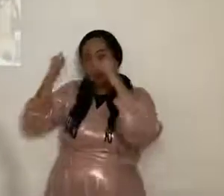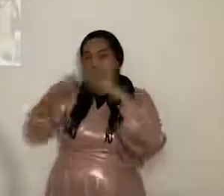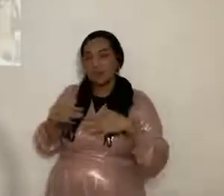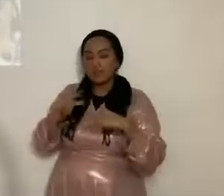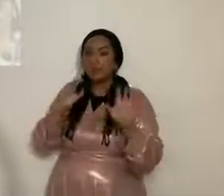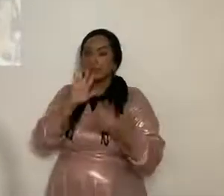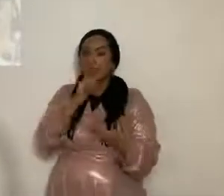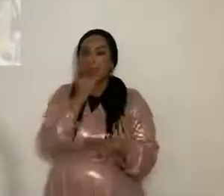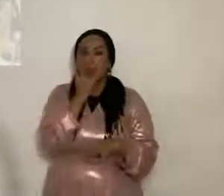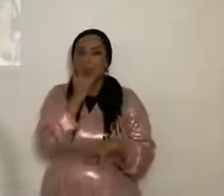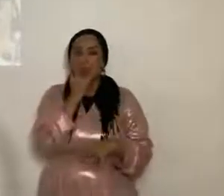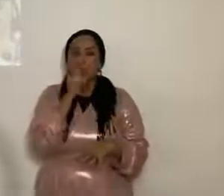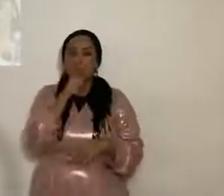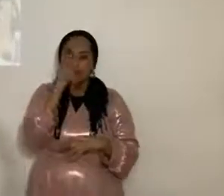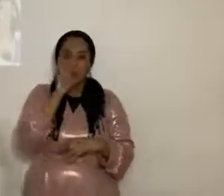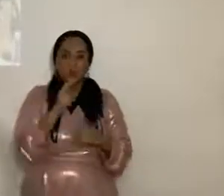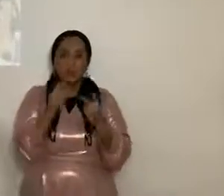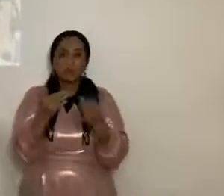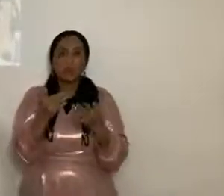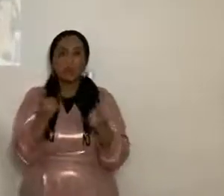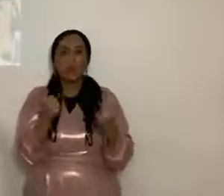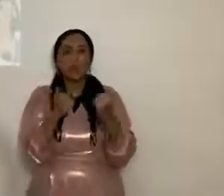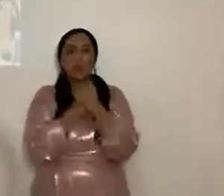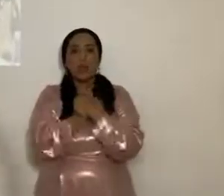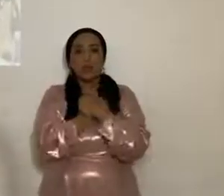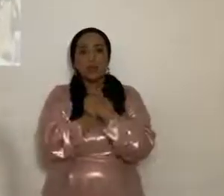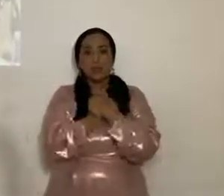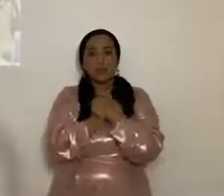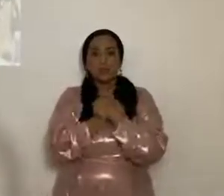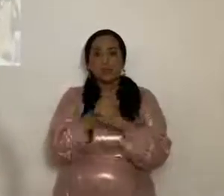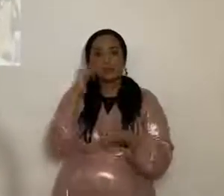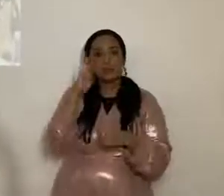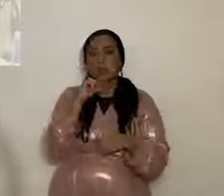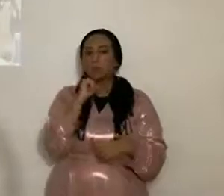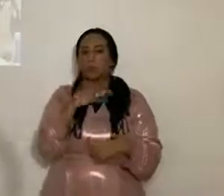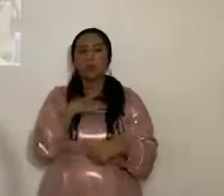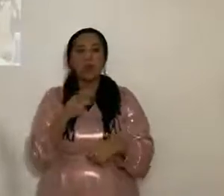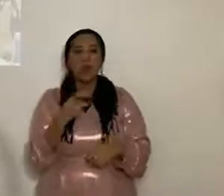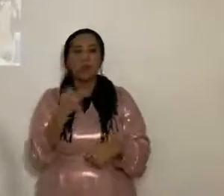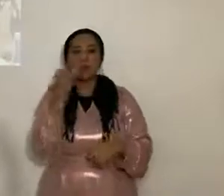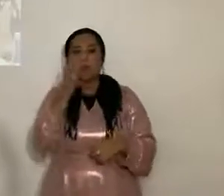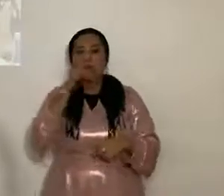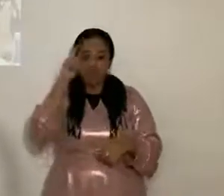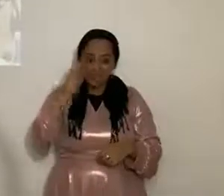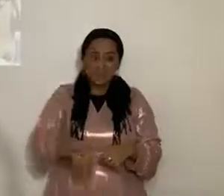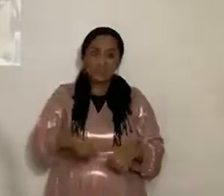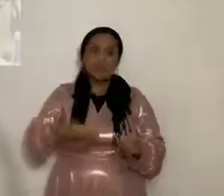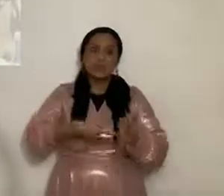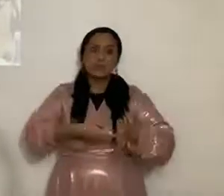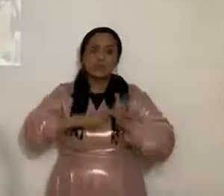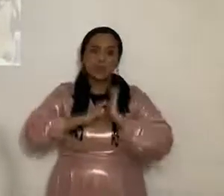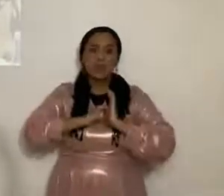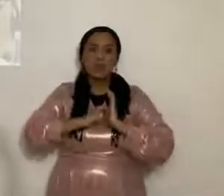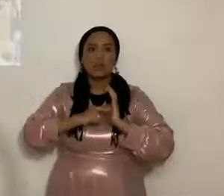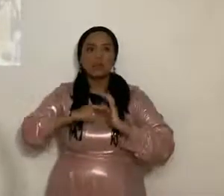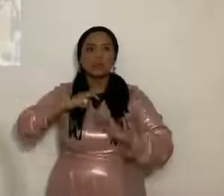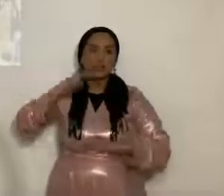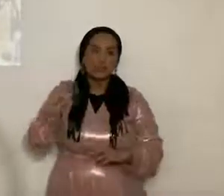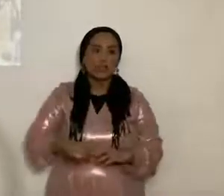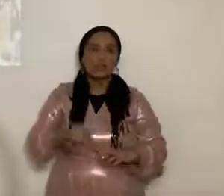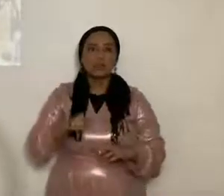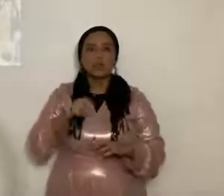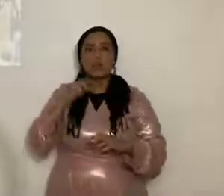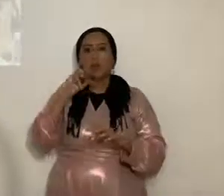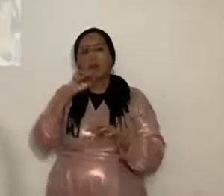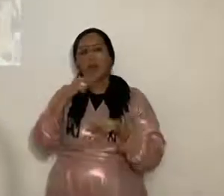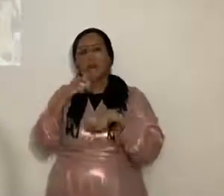estás en un error. Tienes que hacerlo por amor. Yahweh no acepta ese tipo de Shabbat o ese tipo de mandamientos rabínicos,